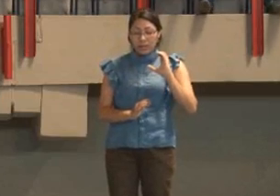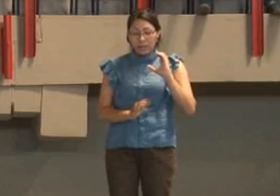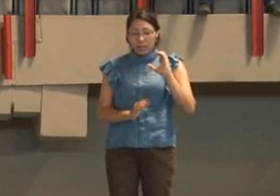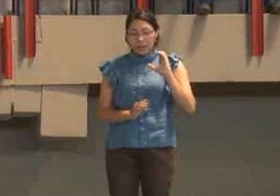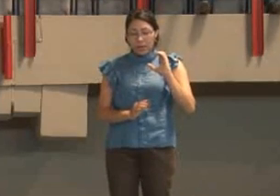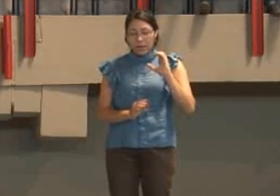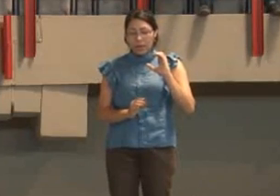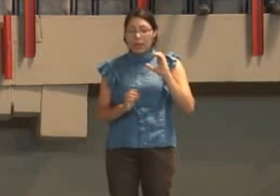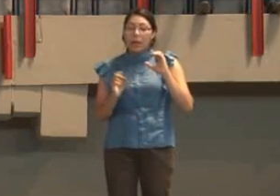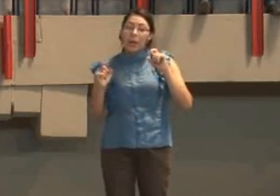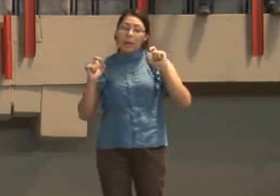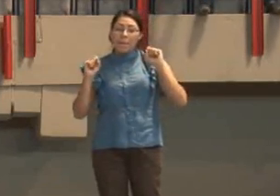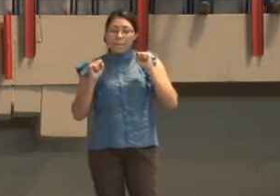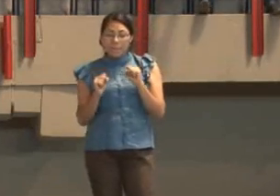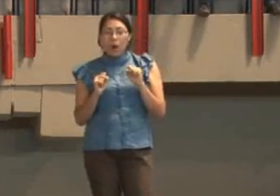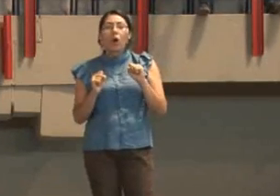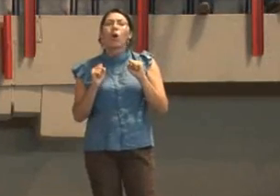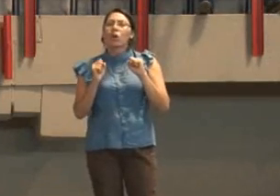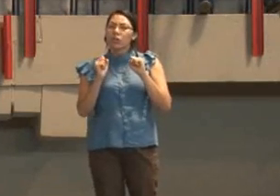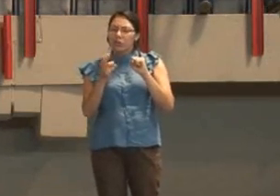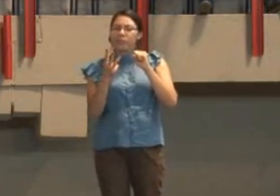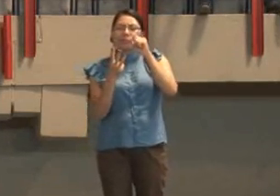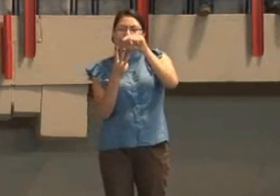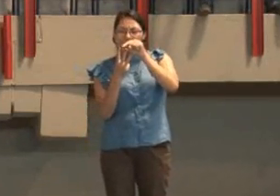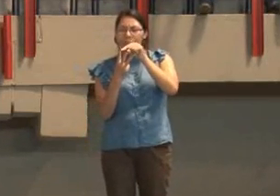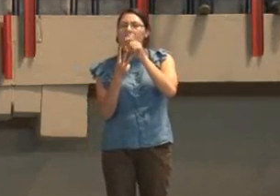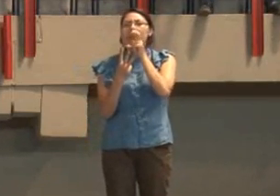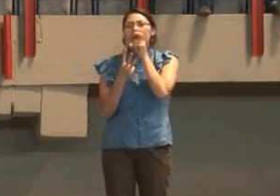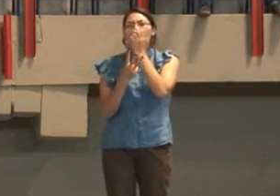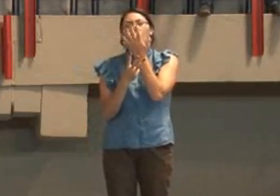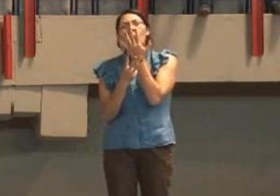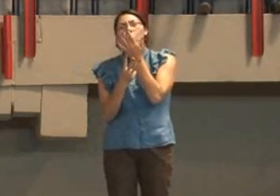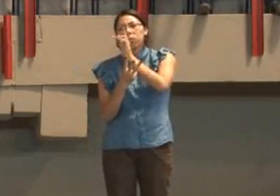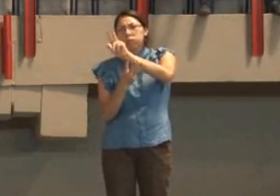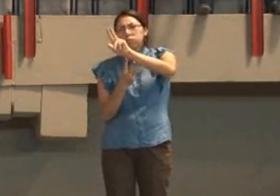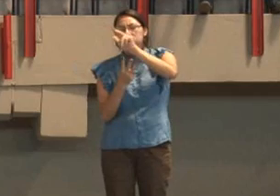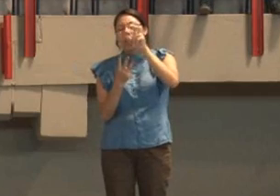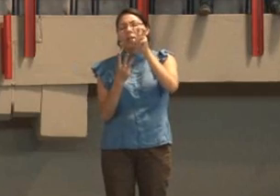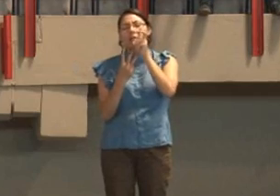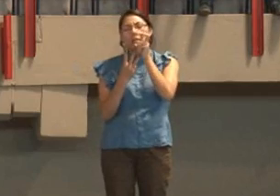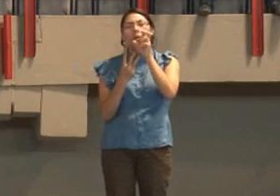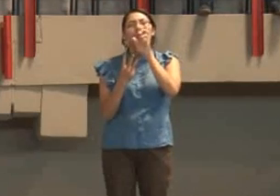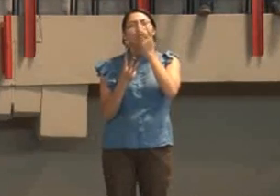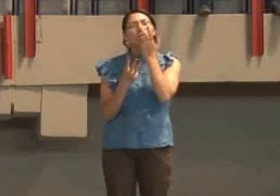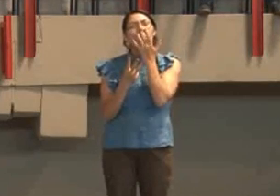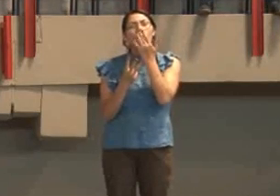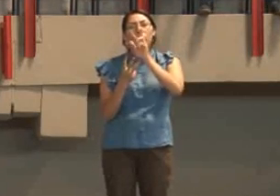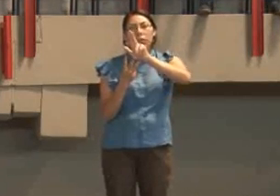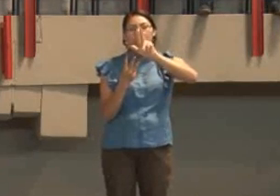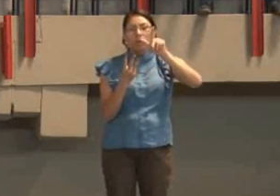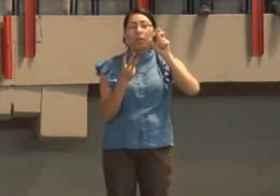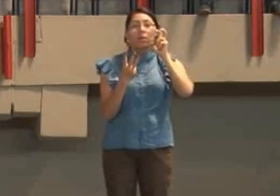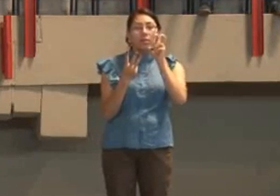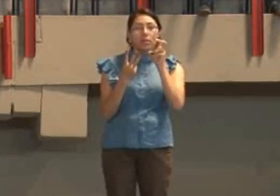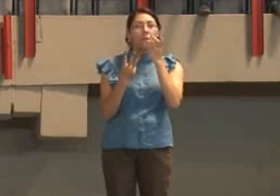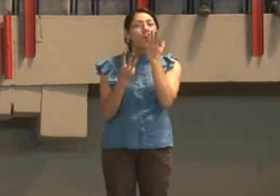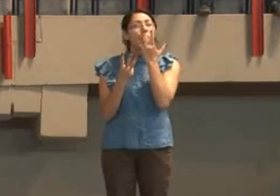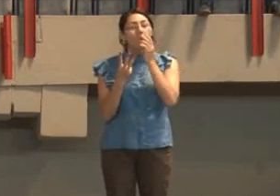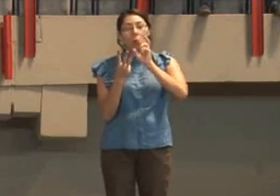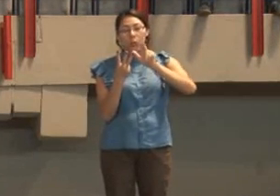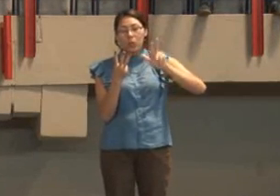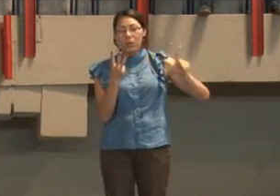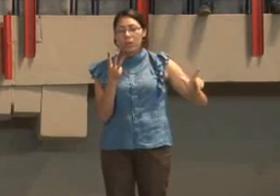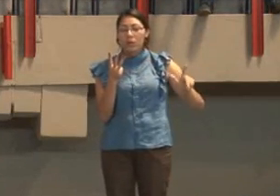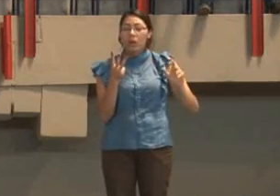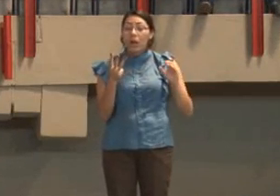diferentes. O modelo B também em 5 cores. O modelo C também em 5 cores. Então, quantas opções a gente tem no final das contas?